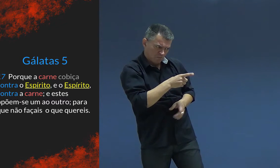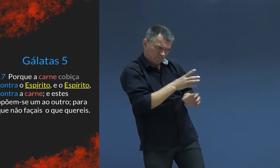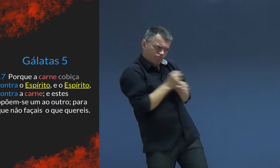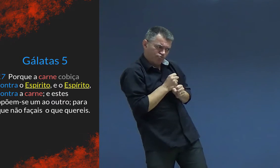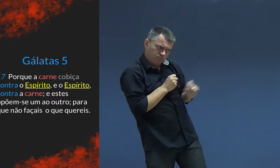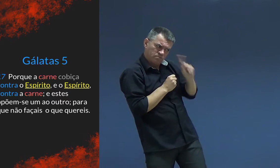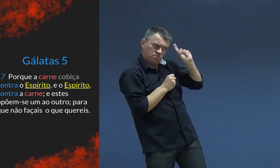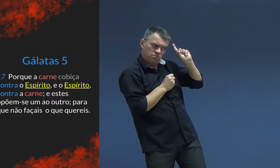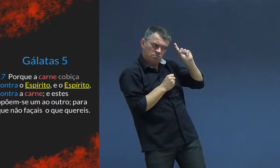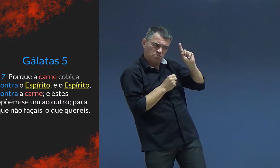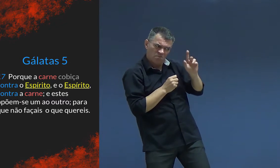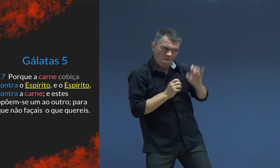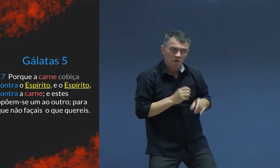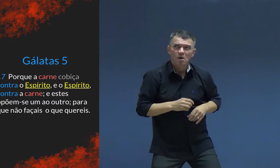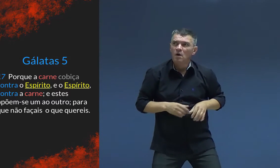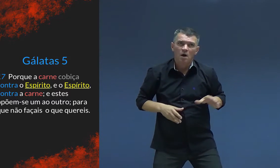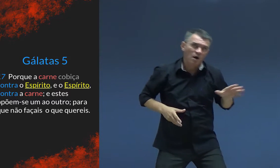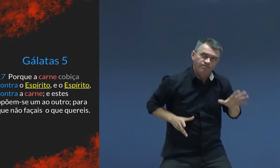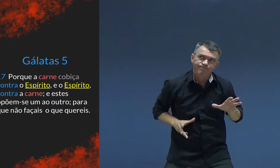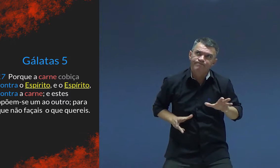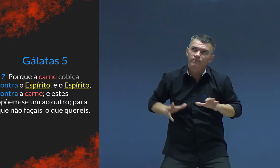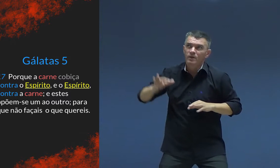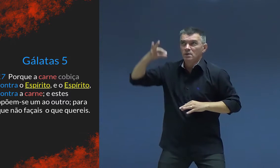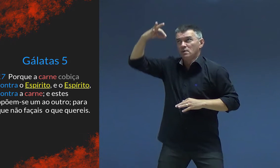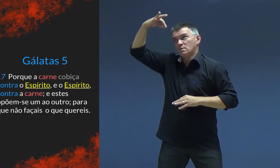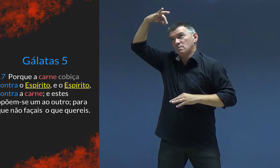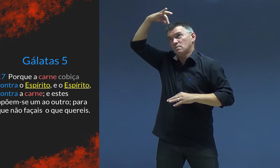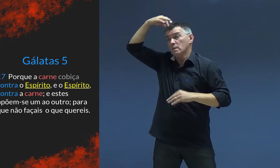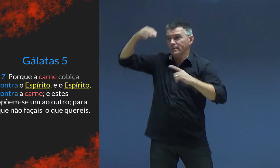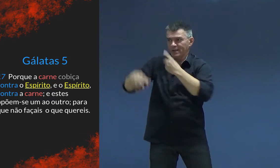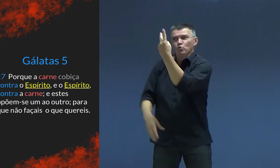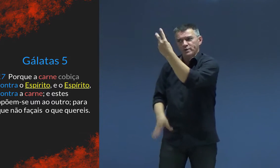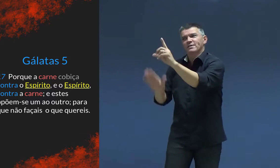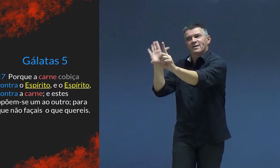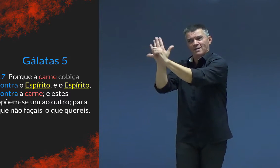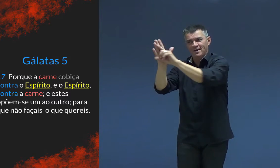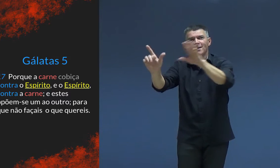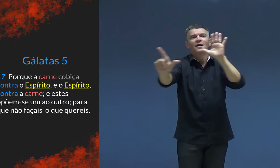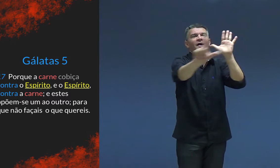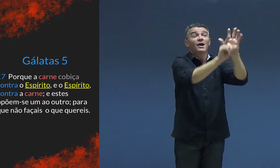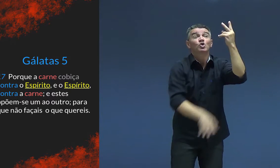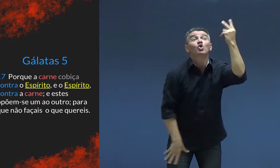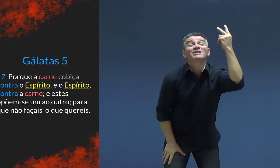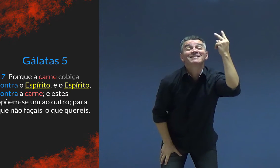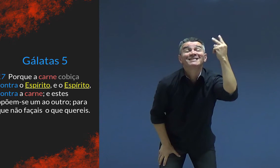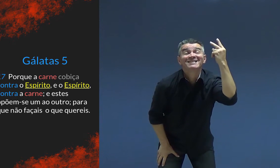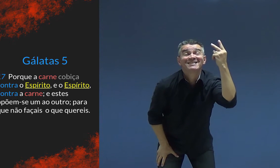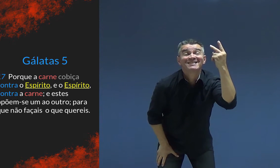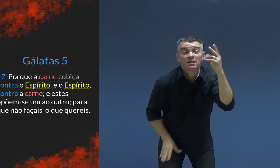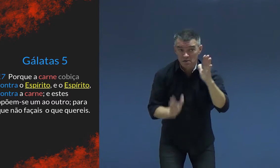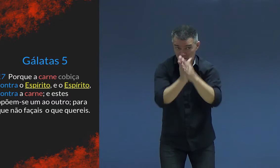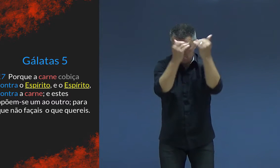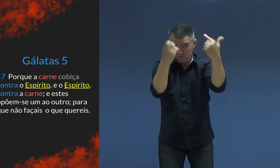parece que ele fala para você, não vai, não peque. Então o espírito está ali. Então os dois estão ali junto com você.